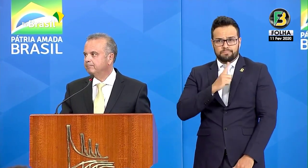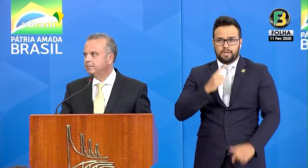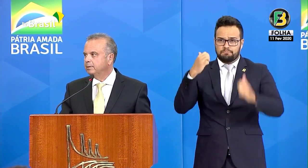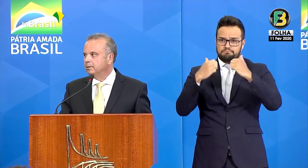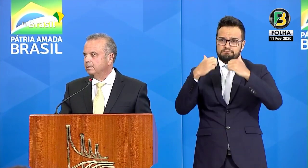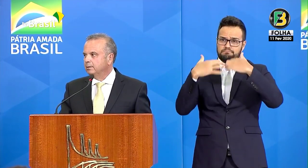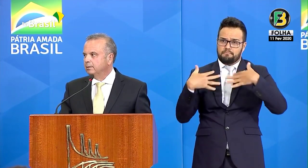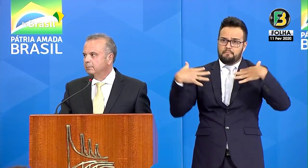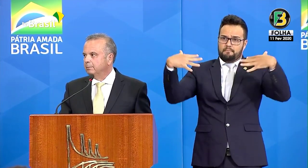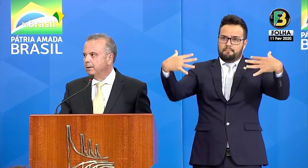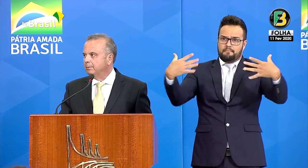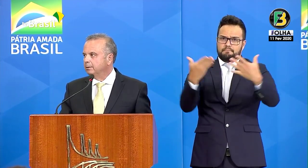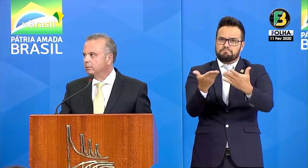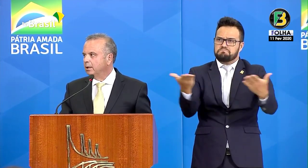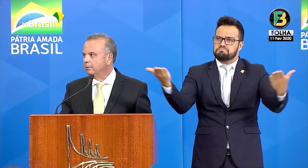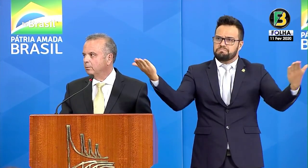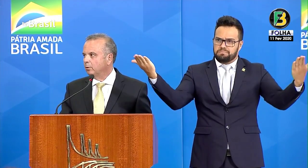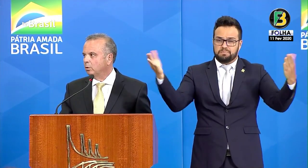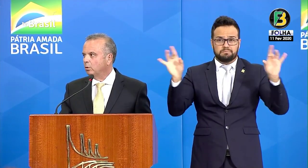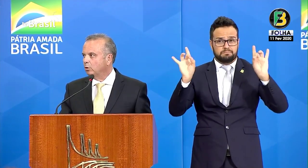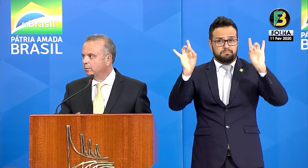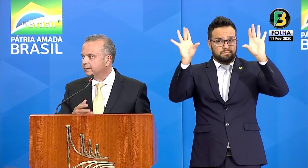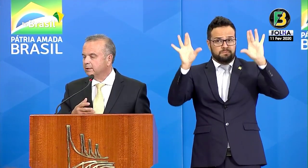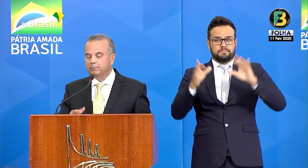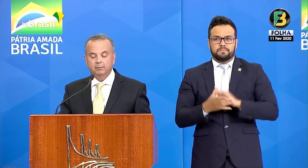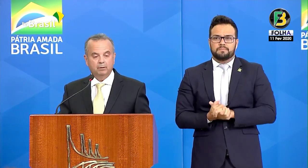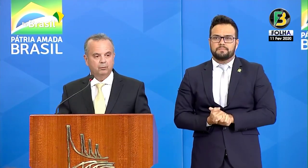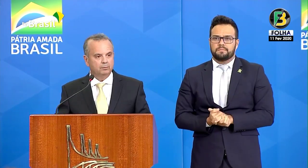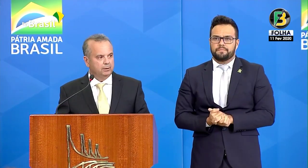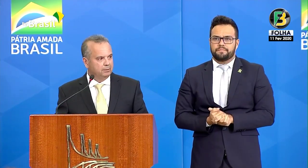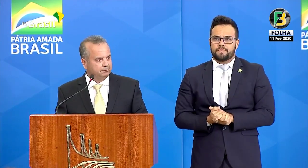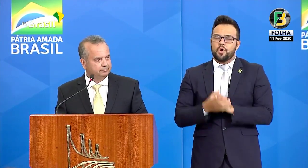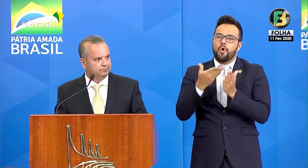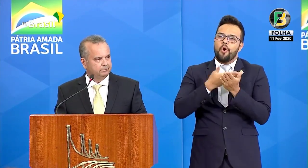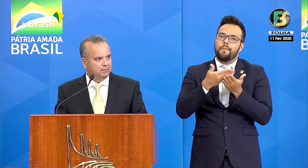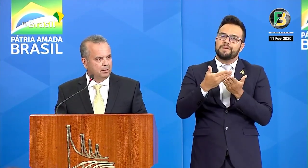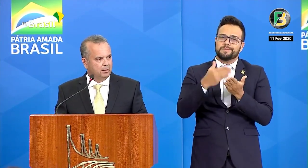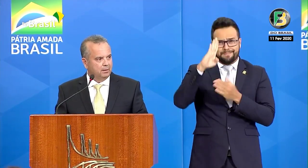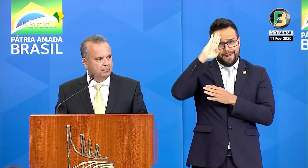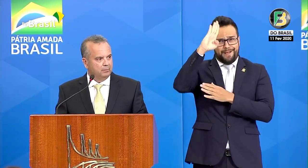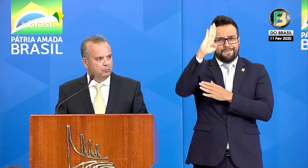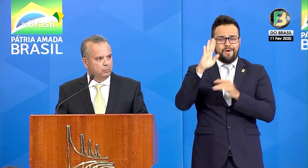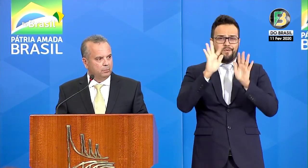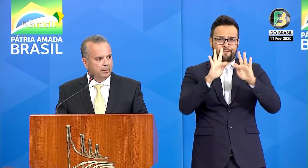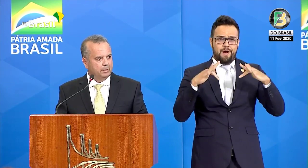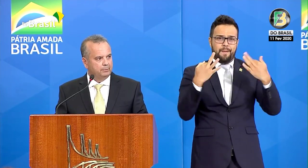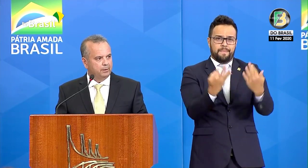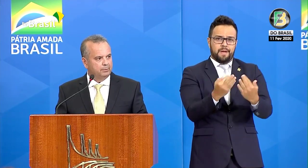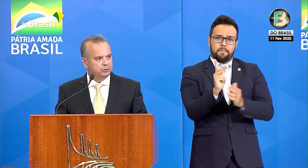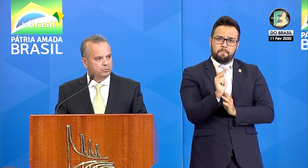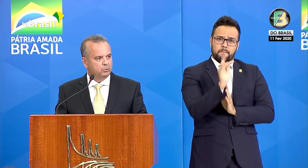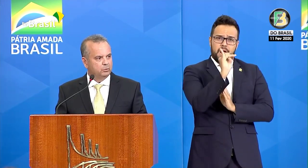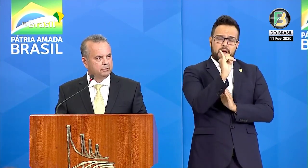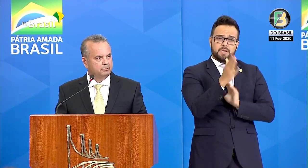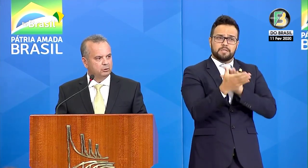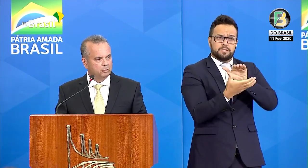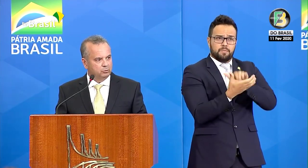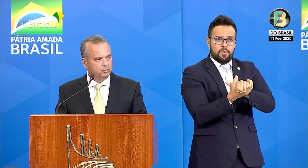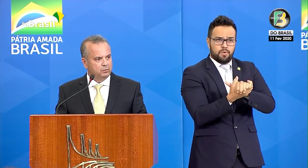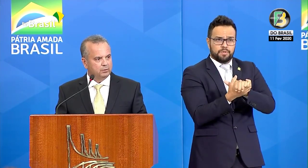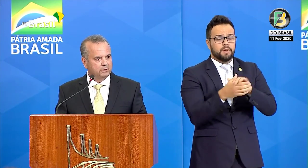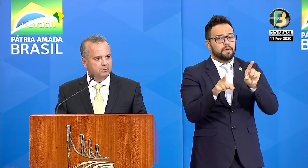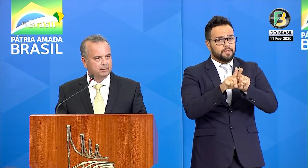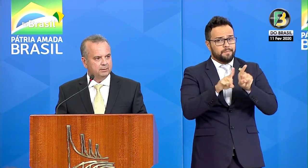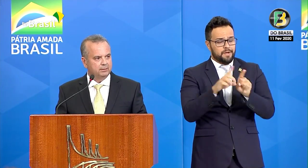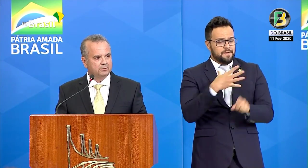plateia. Me permitam quebrar o protocolo, começando pela minha família, pelo meu pai, pela minha esposa, pelos